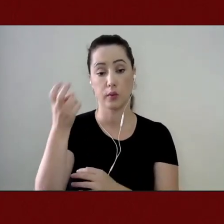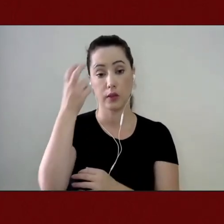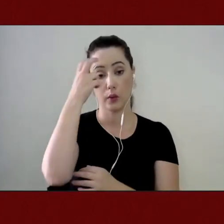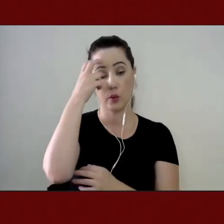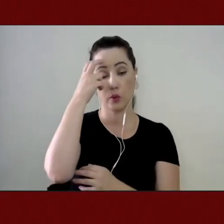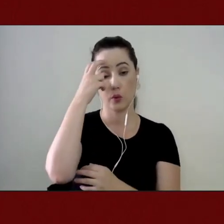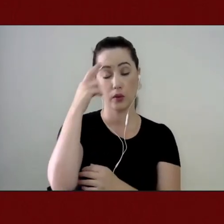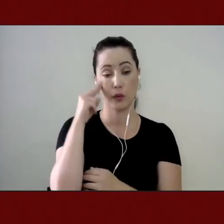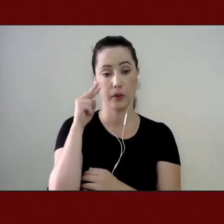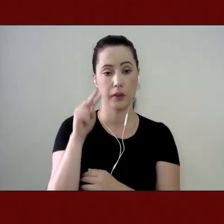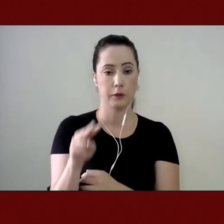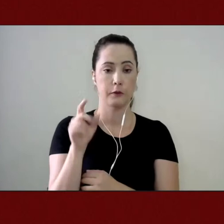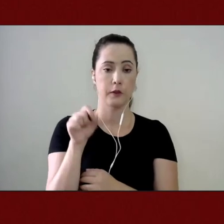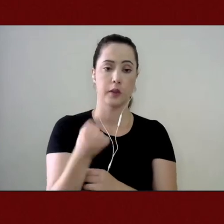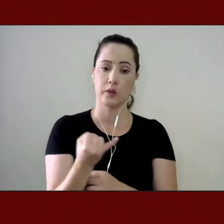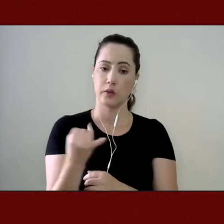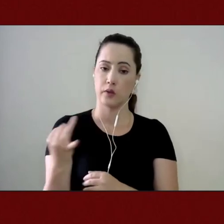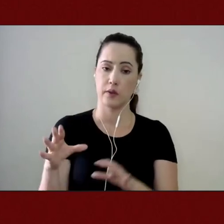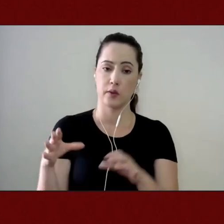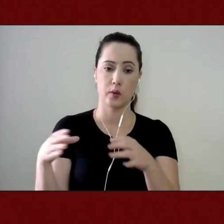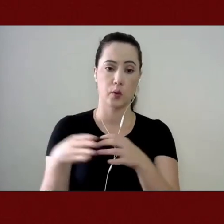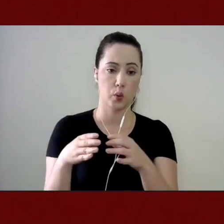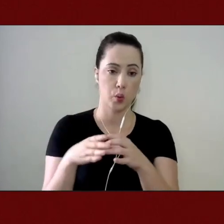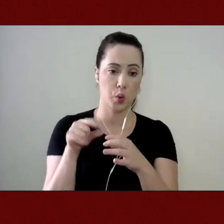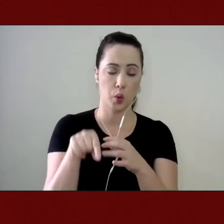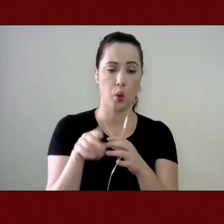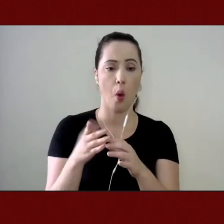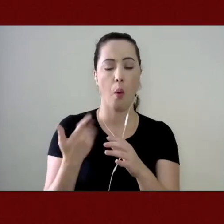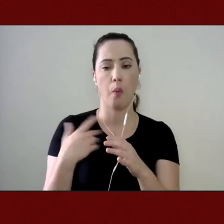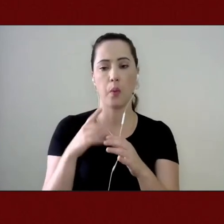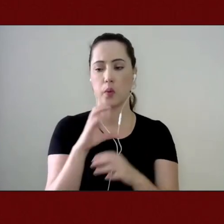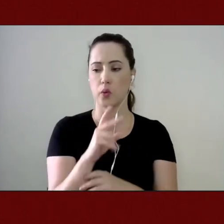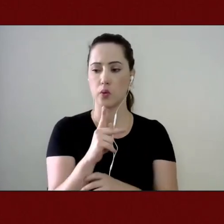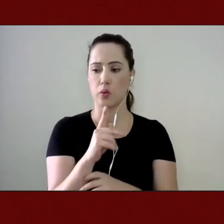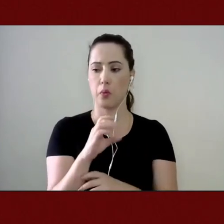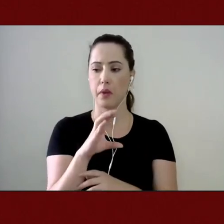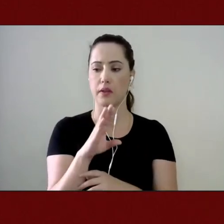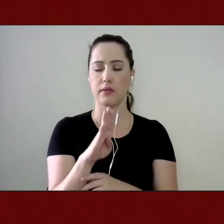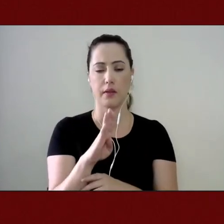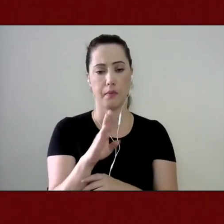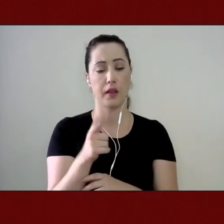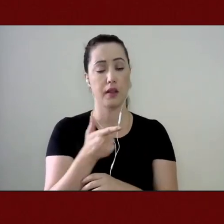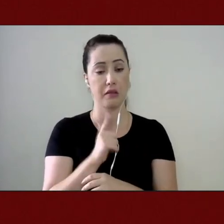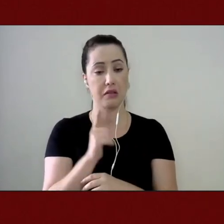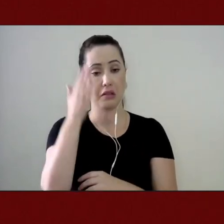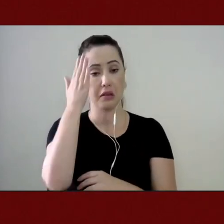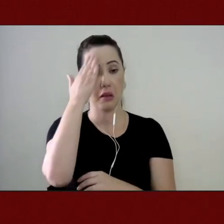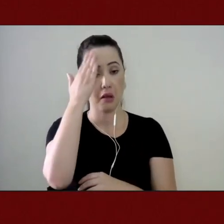em vista que a maior parte dos militantes eram letrados, intelectualizados,